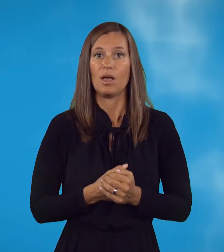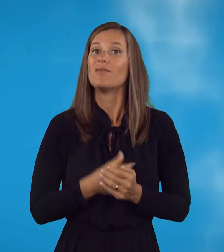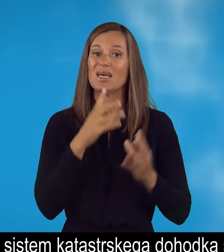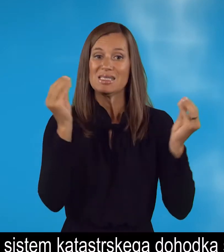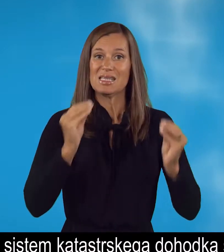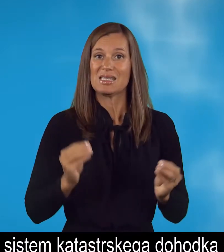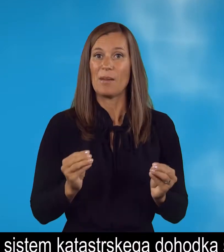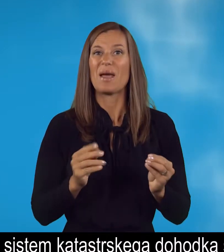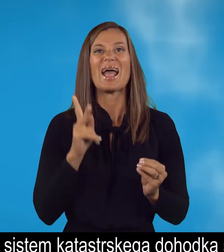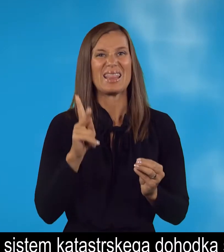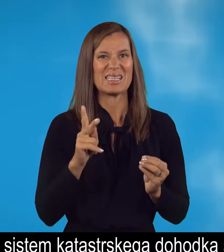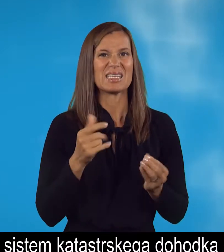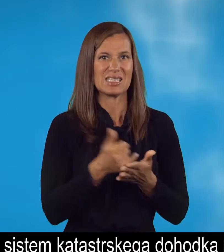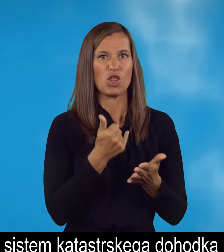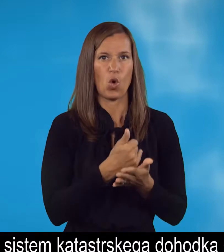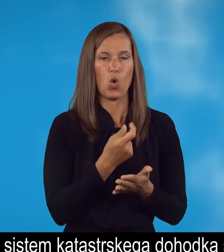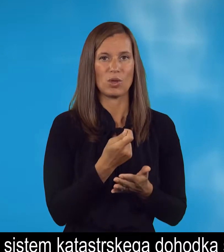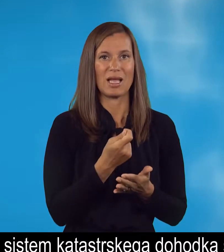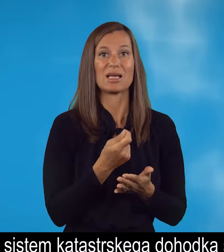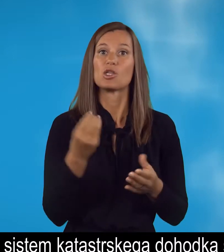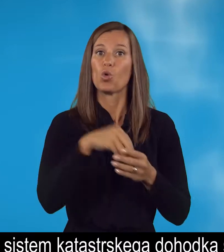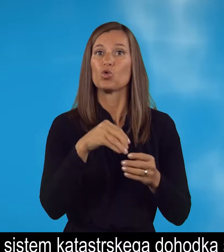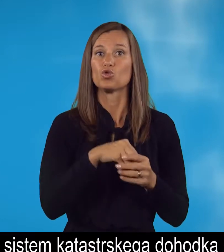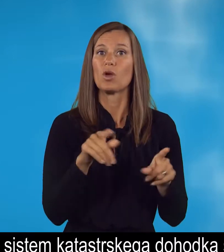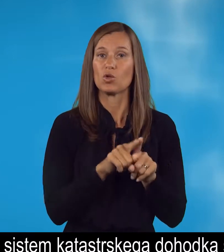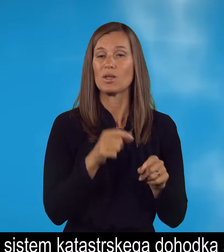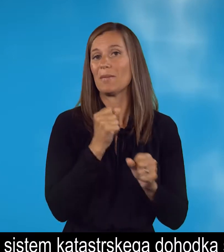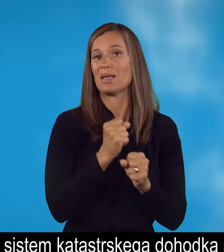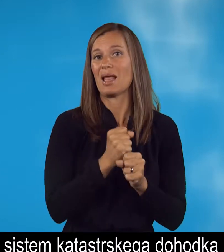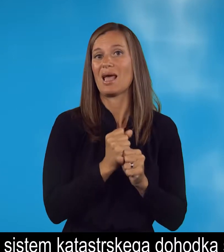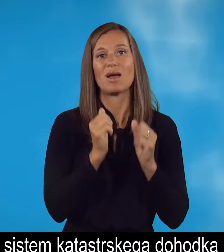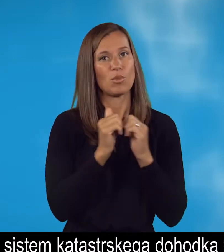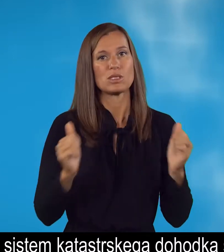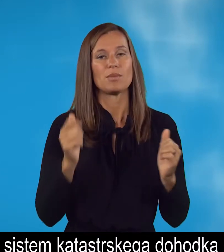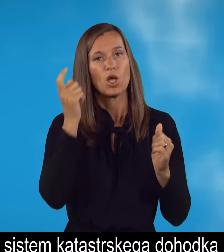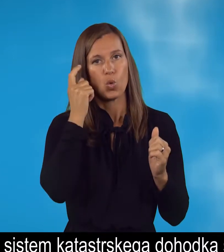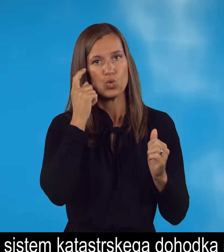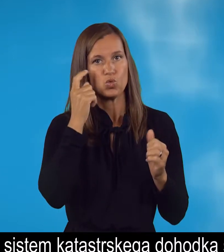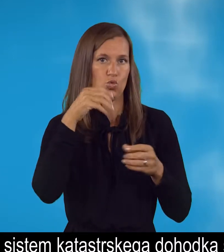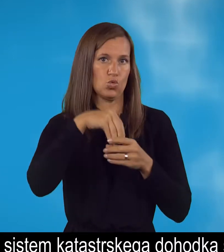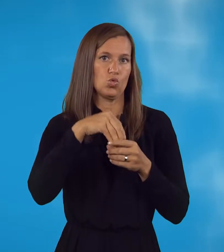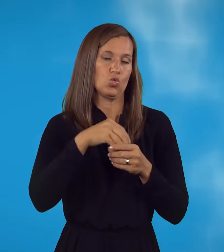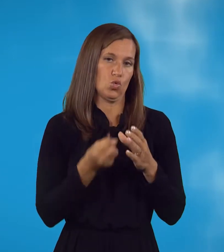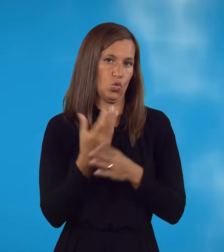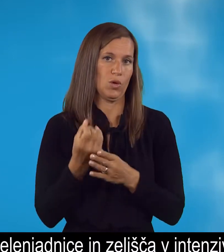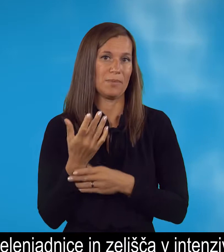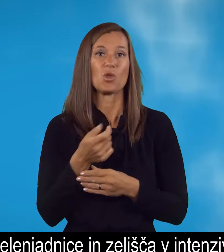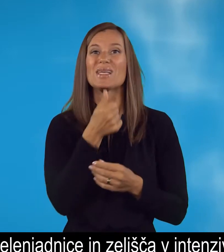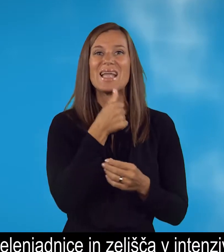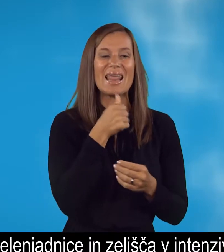V sistem katastrskega dohodka se vključuje tudi pridelava posebnih kultur, zelenjadnice in